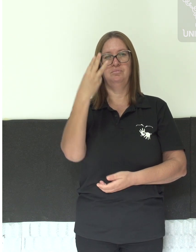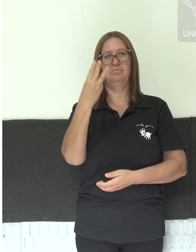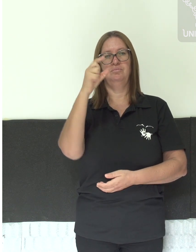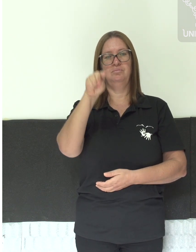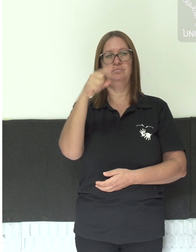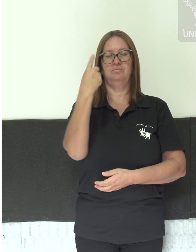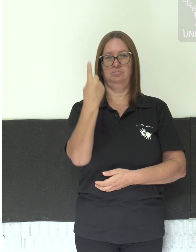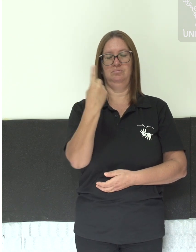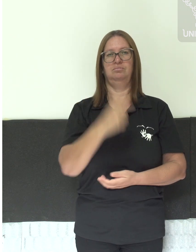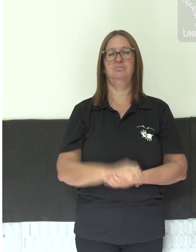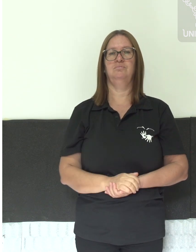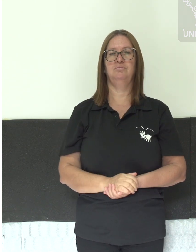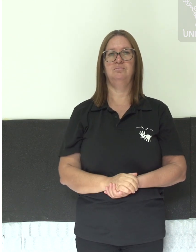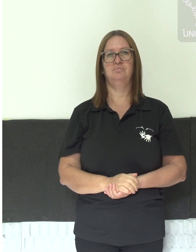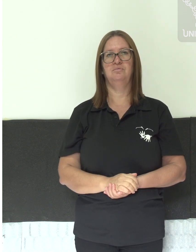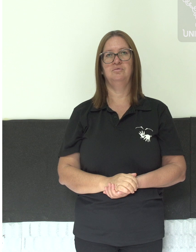7.3.4.3.1